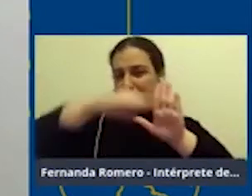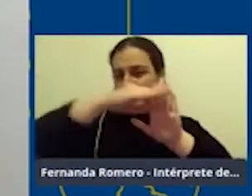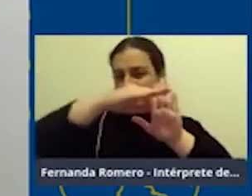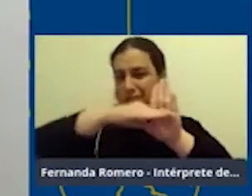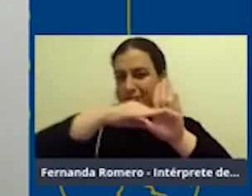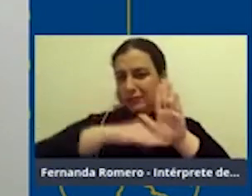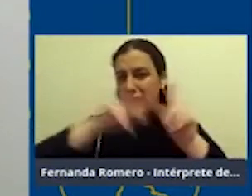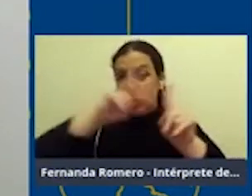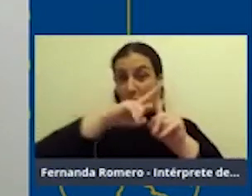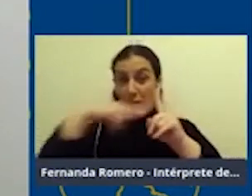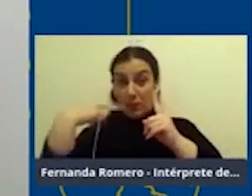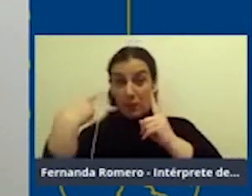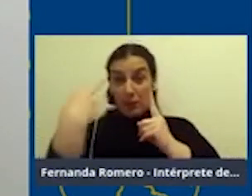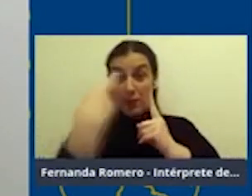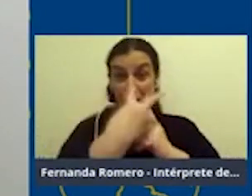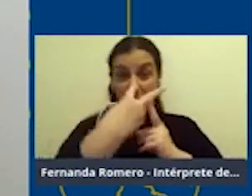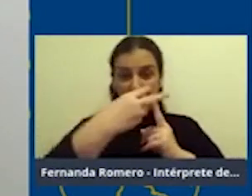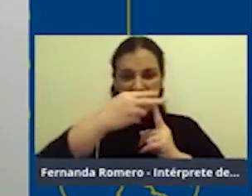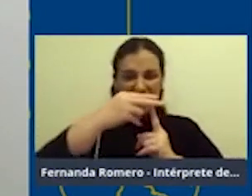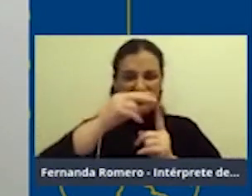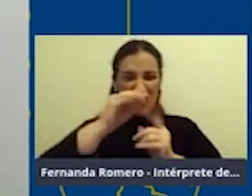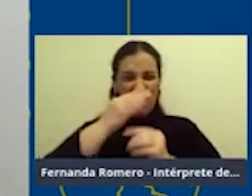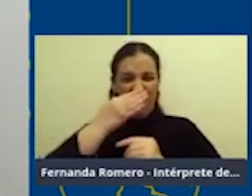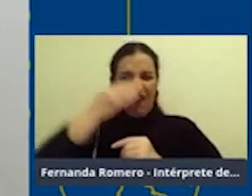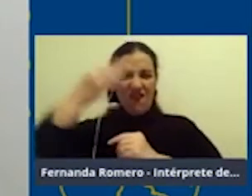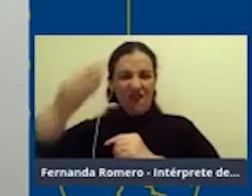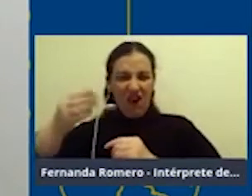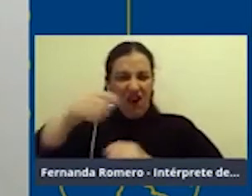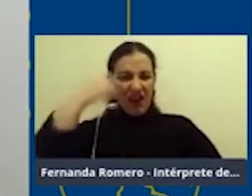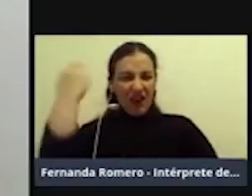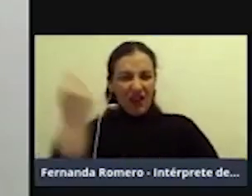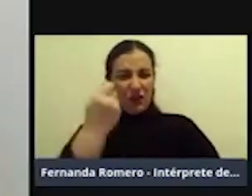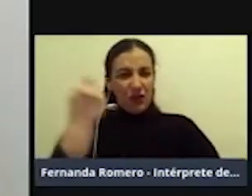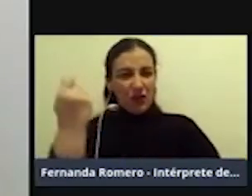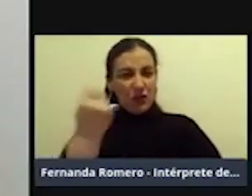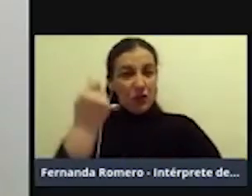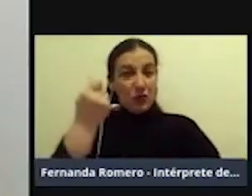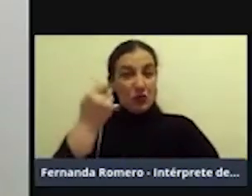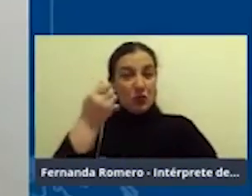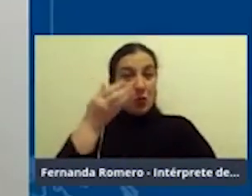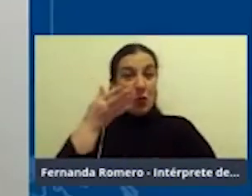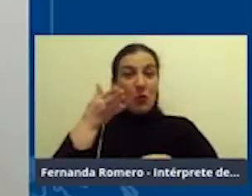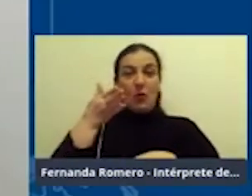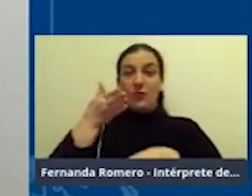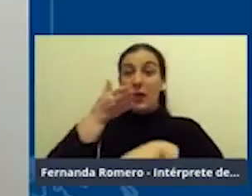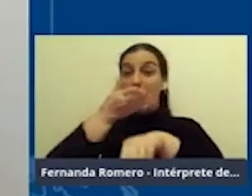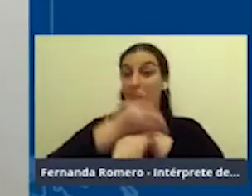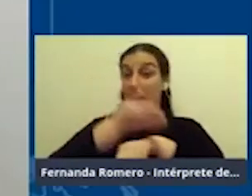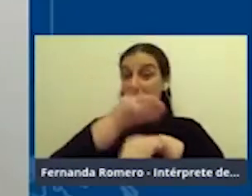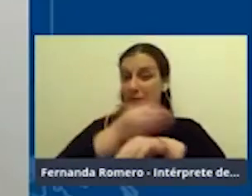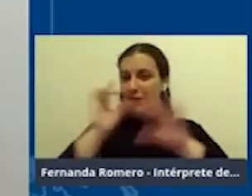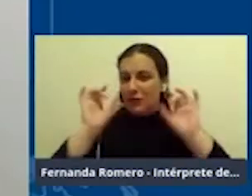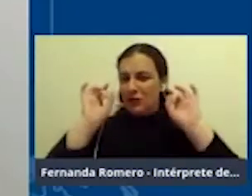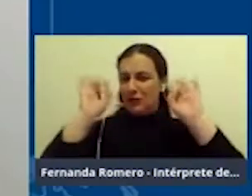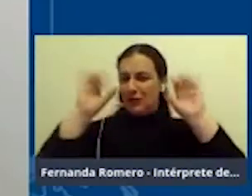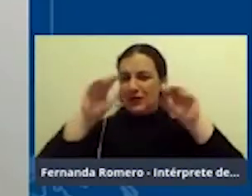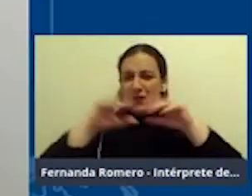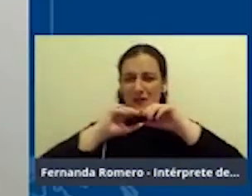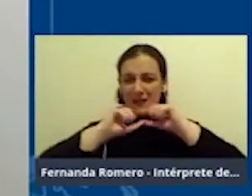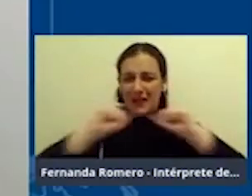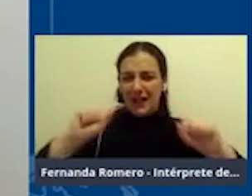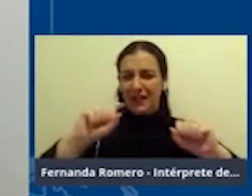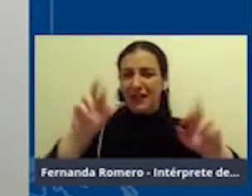Perspectivas Internacionais para o Rio Grande do Sul, com a convidada especial, secretária de Relações Federativas